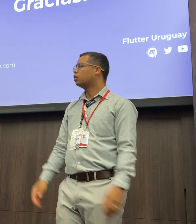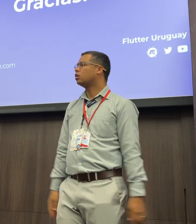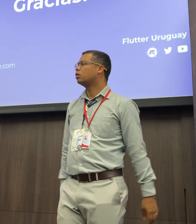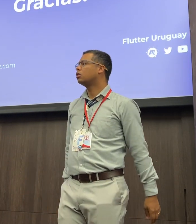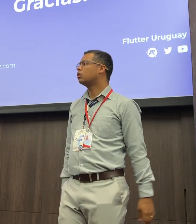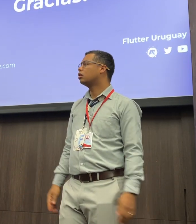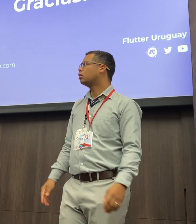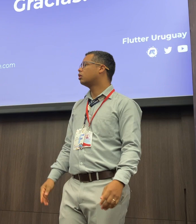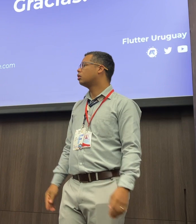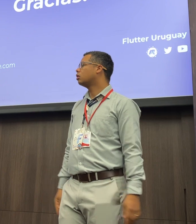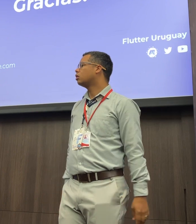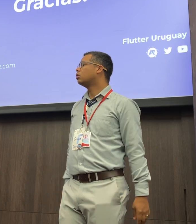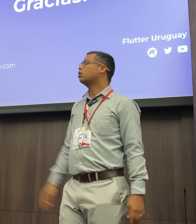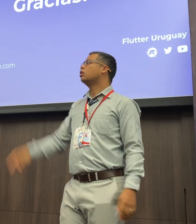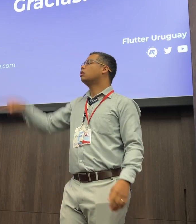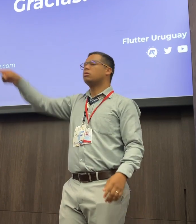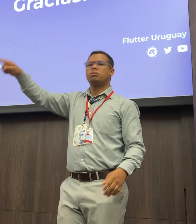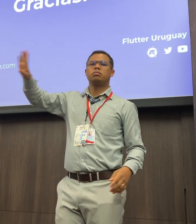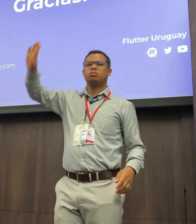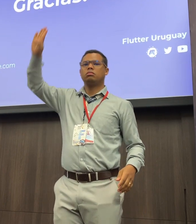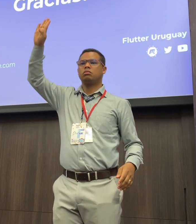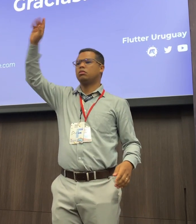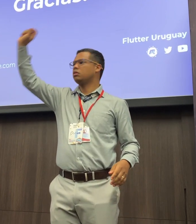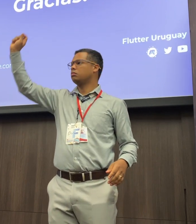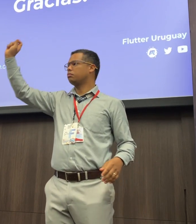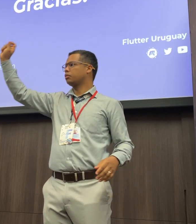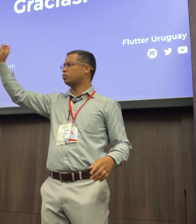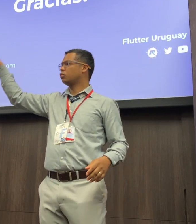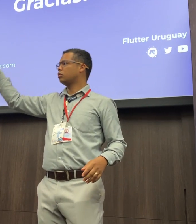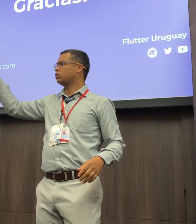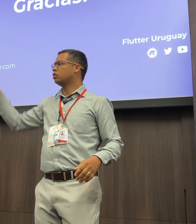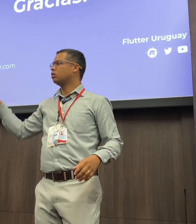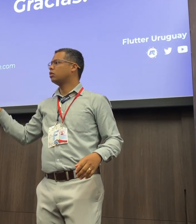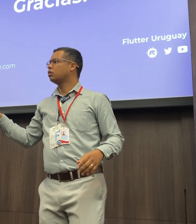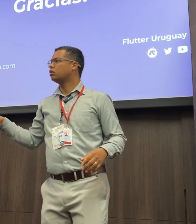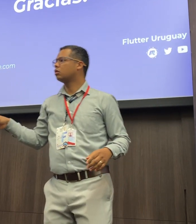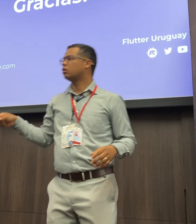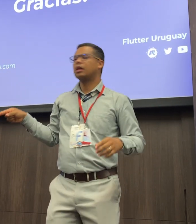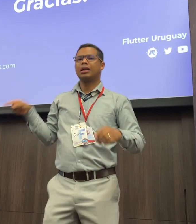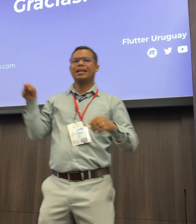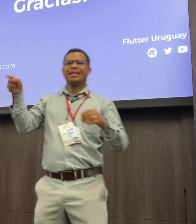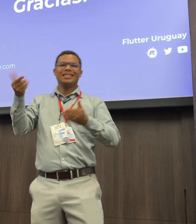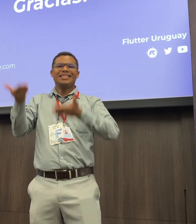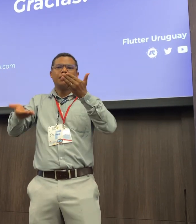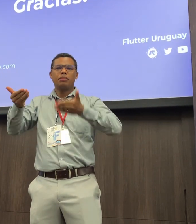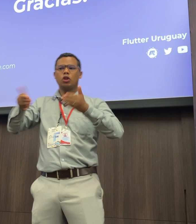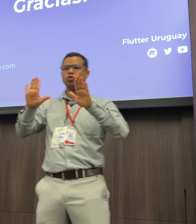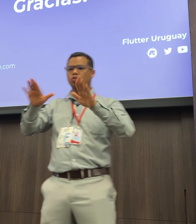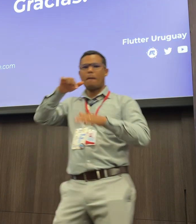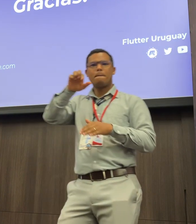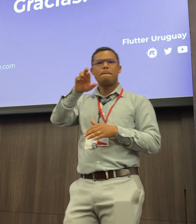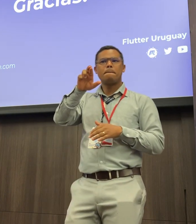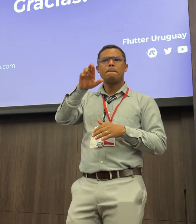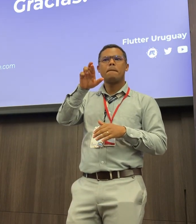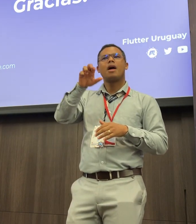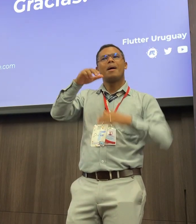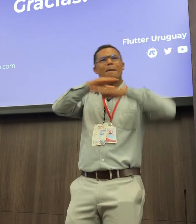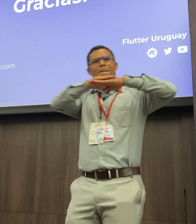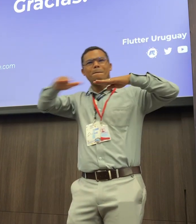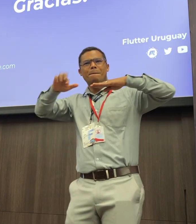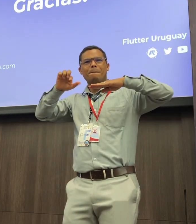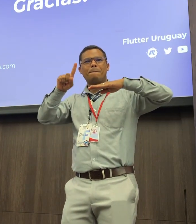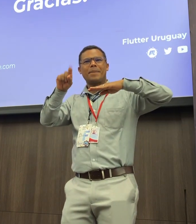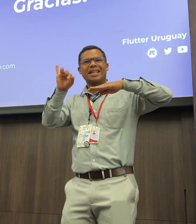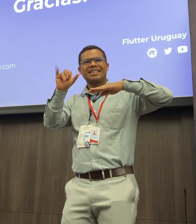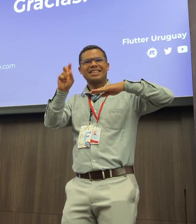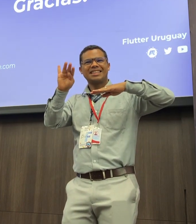Sí, tengo una pregunta. Sí. ¿Cómo haces para manejar la persistencia de datos? ¿O eso se encarga Redis, que